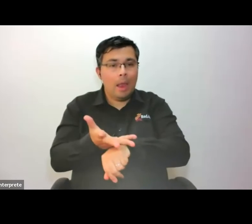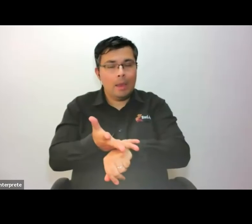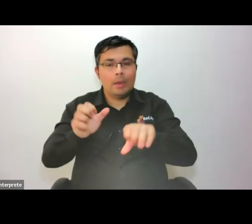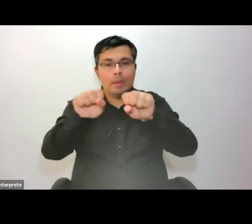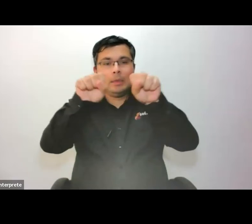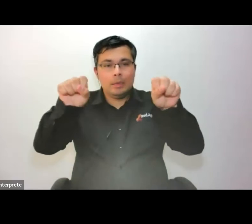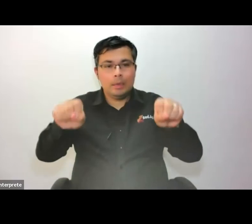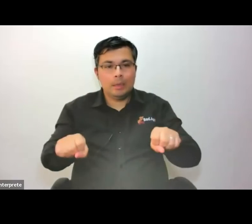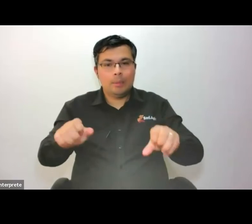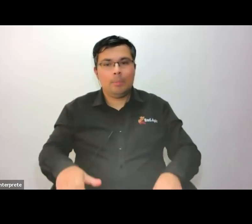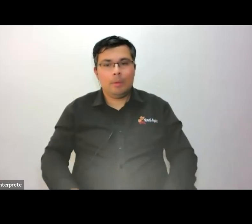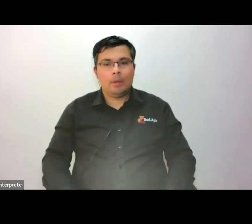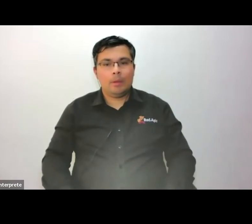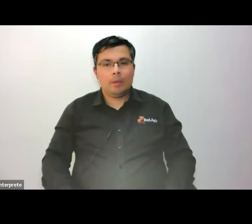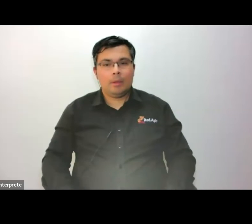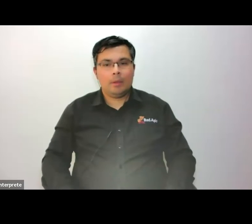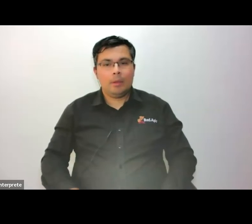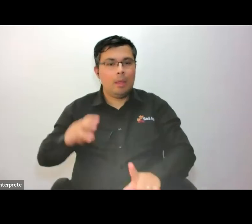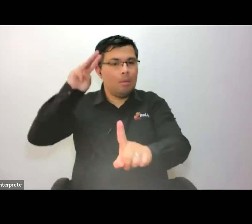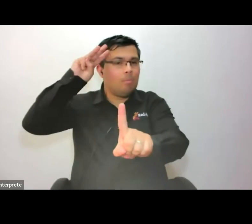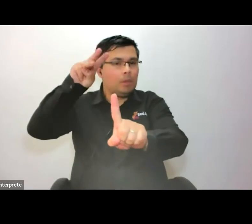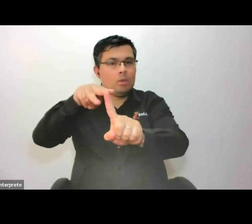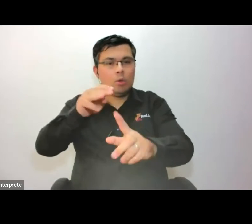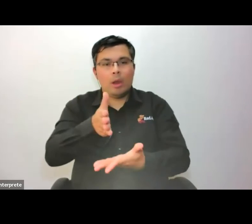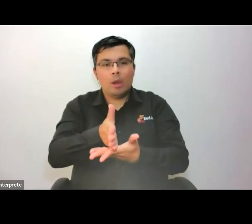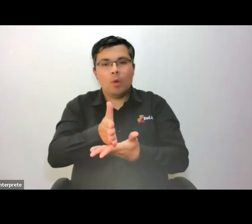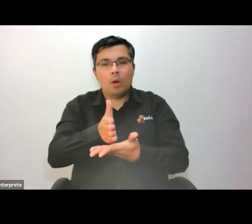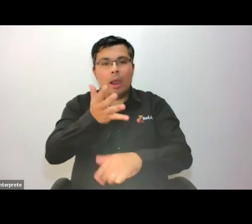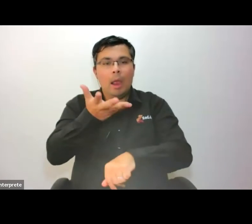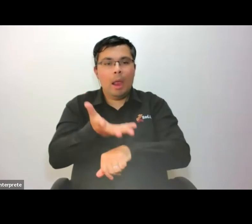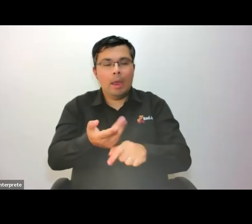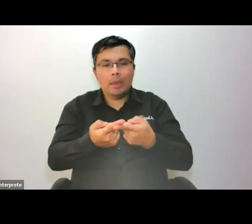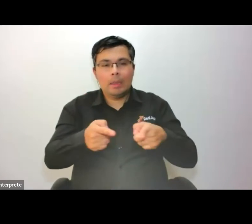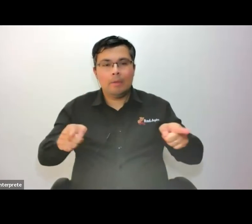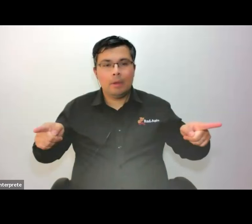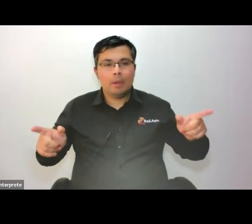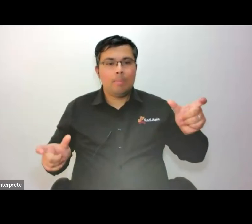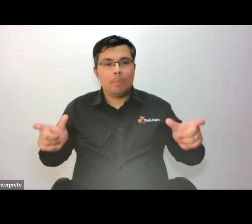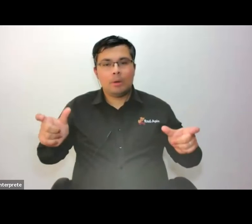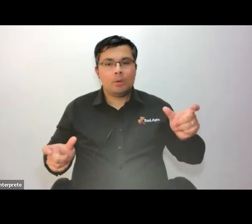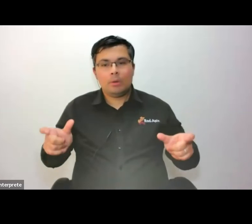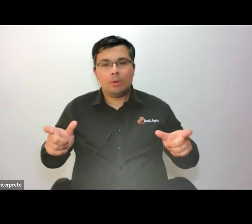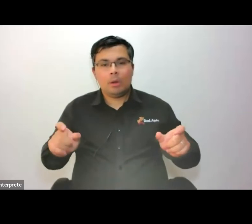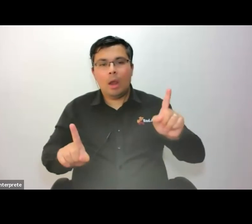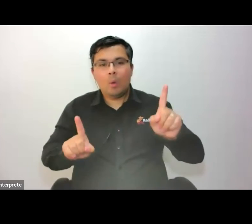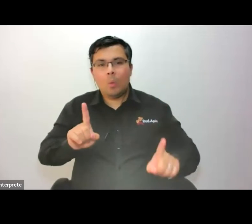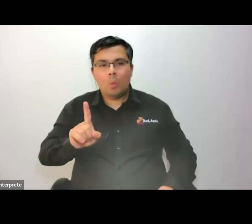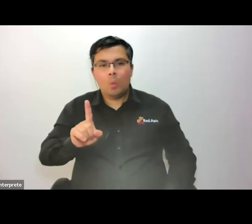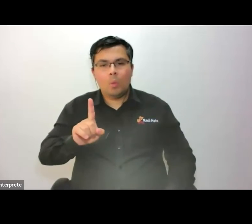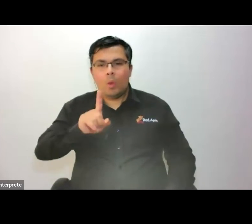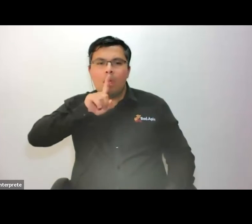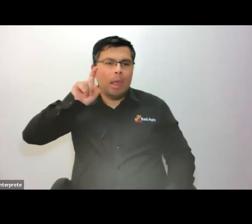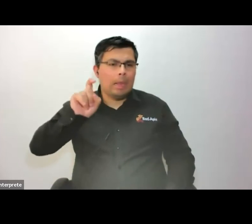que, del que hay varias voces, algunas voces muy críticas, otras muy a favor respecto